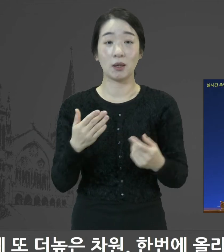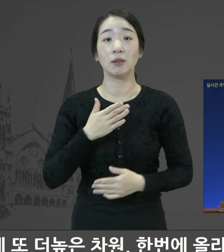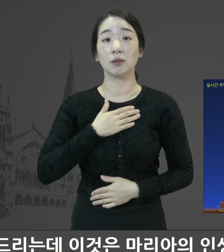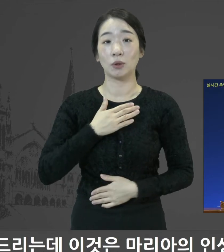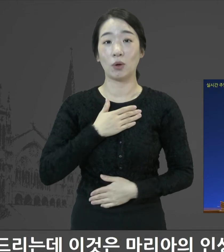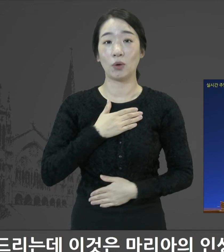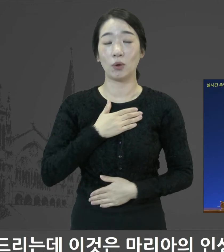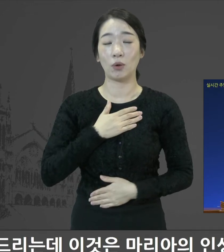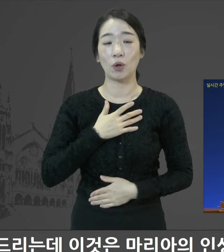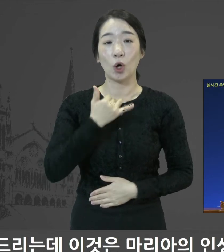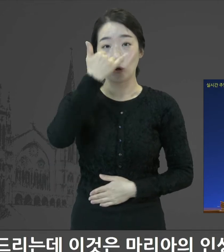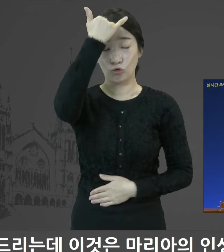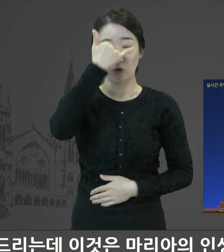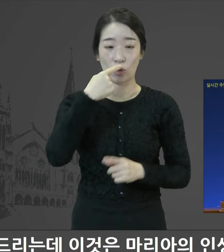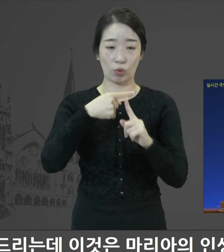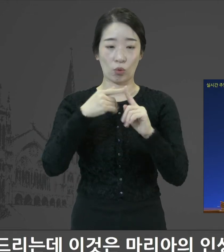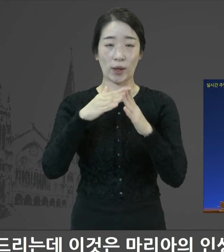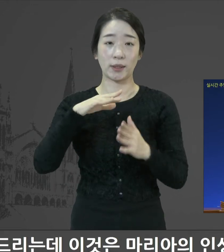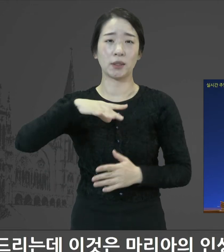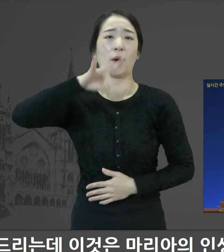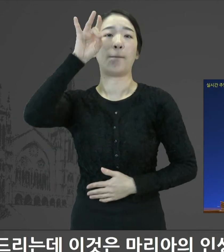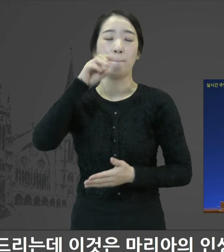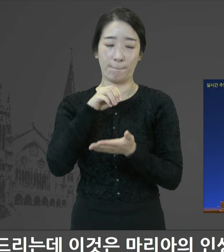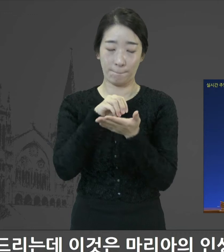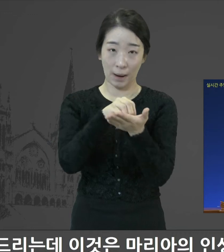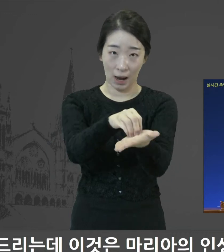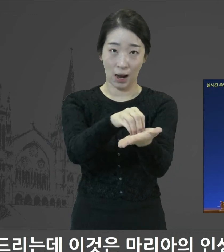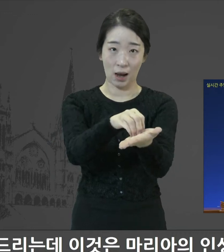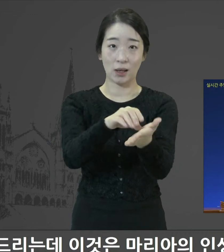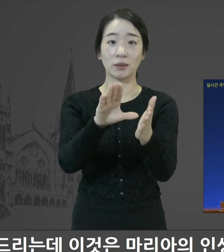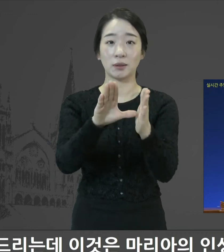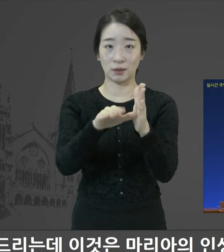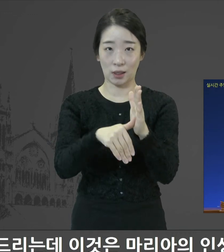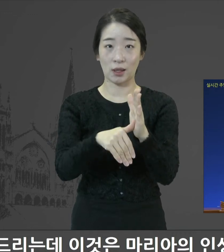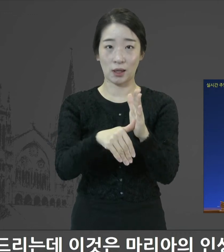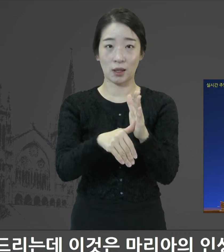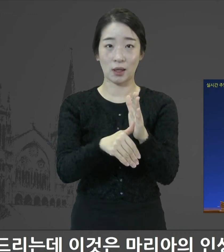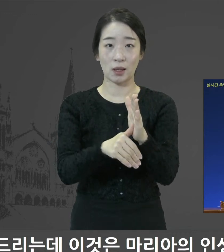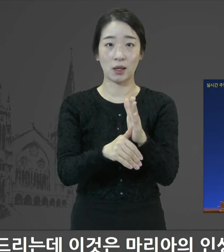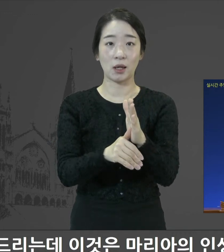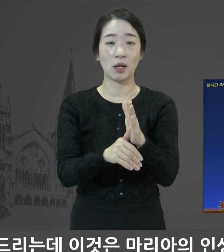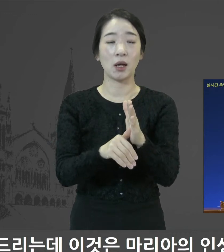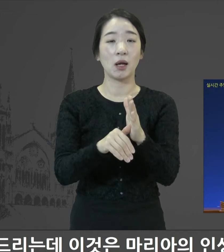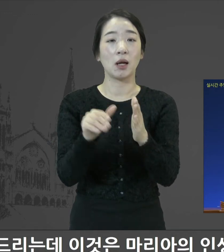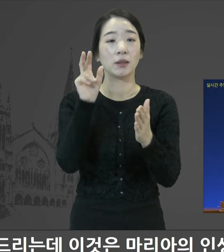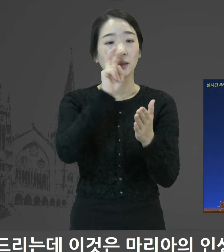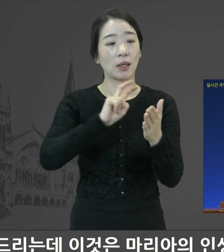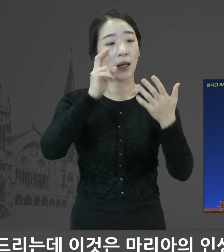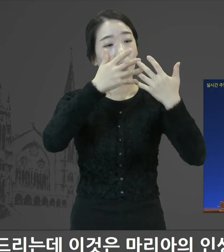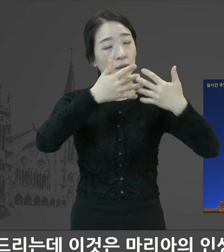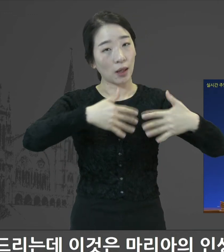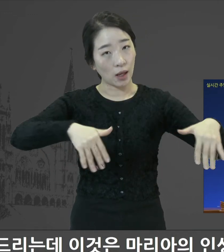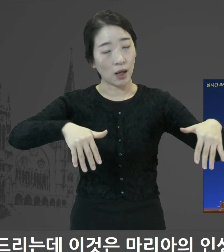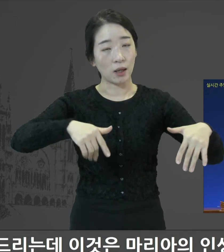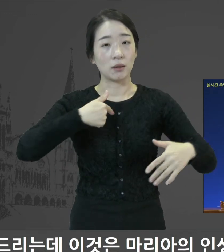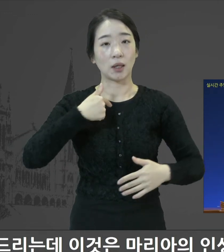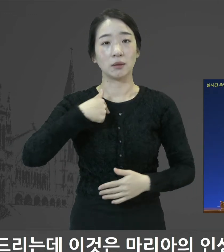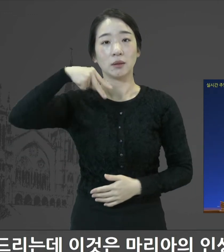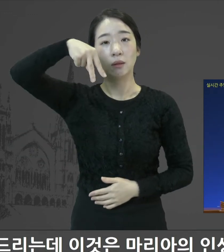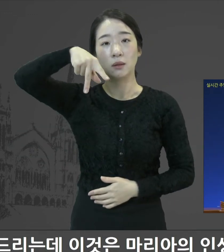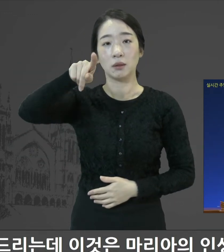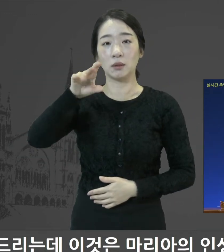저는 이제 타교에서처럼 우리 교회 성가대 그랬습니다. 근데 이제 어떤 분이 저한테